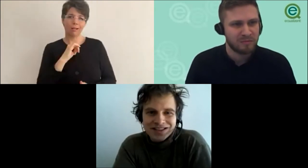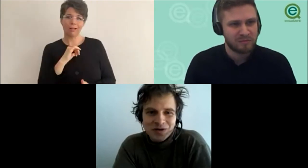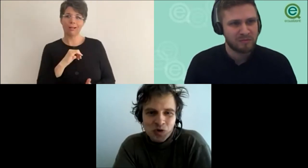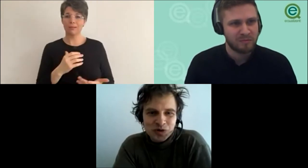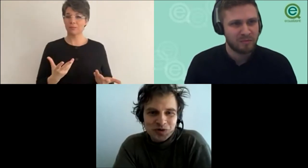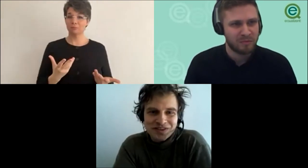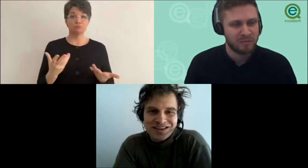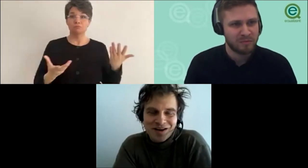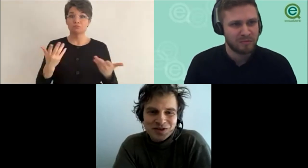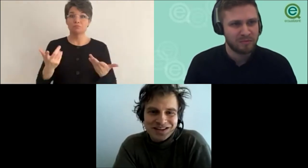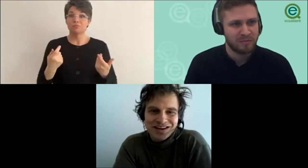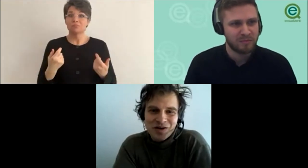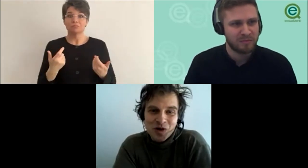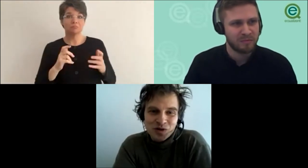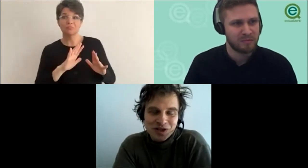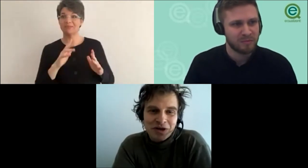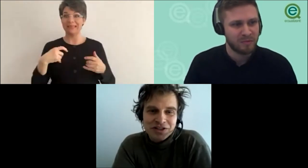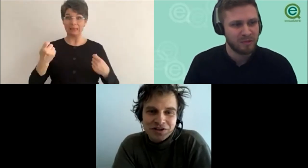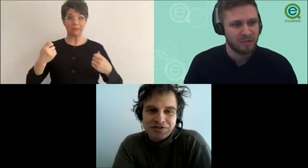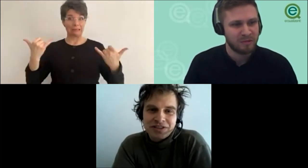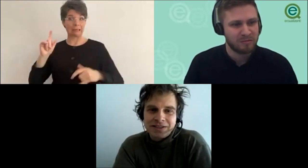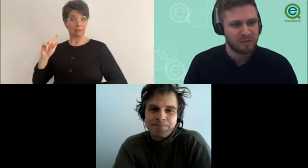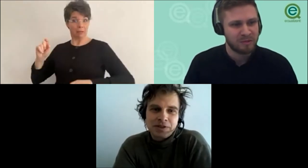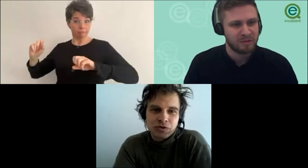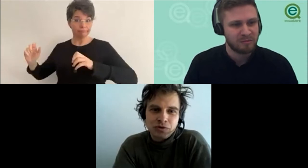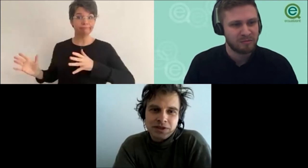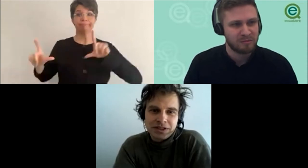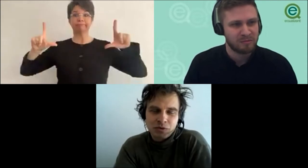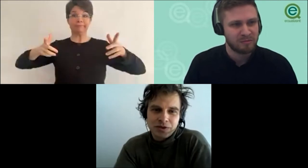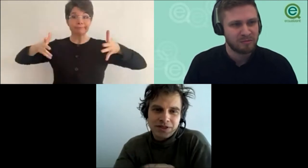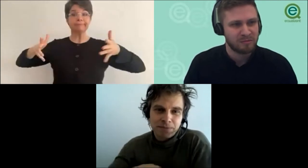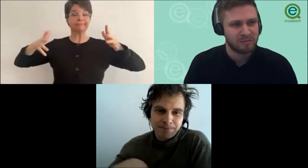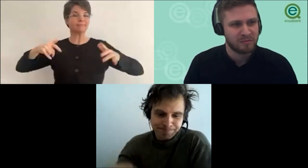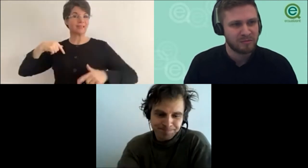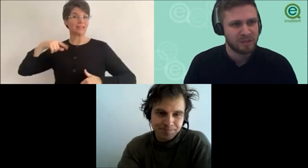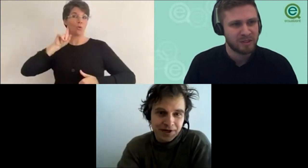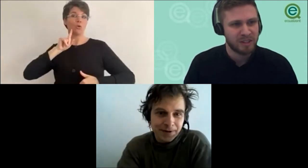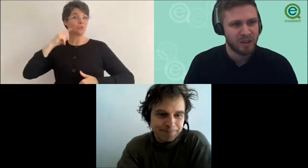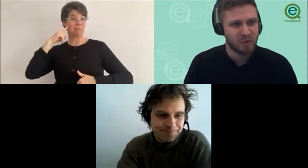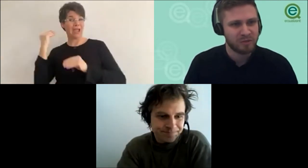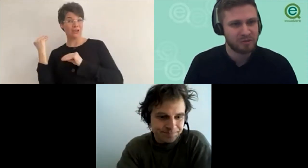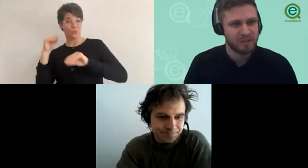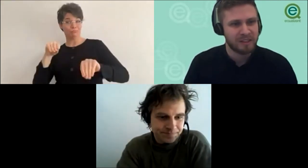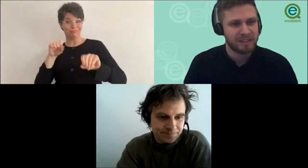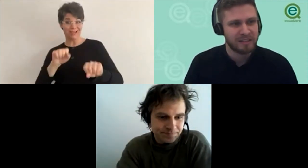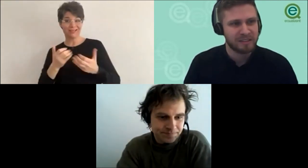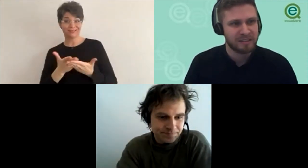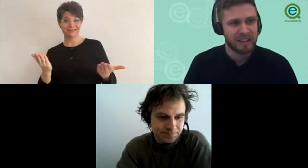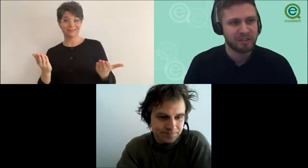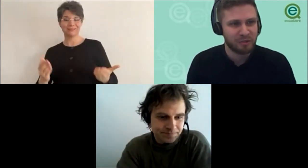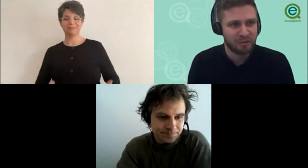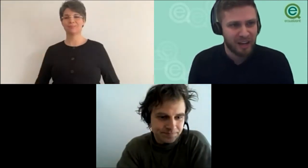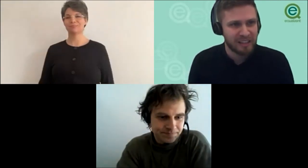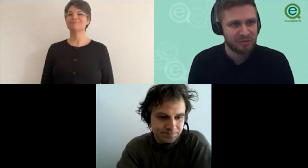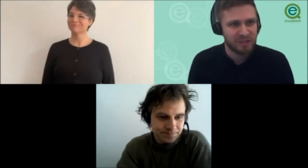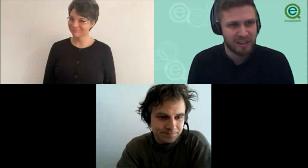Irgendwelche O-Töne aus der Gehörlosengemeinschaft zu diesem Konzept? Danke. Genau. Danke